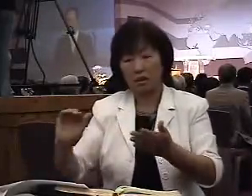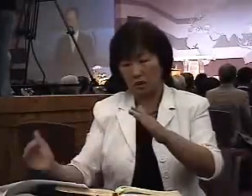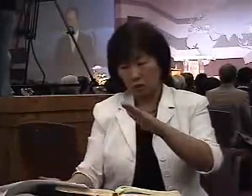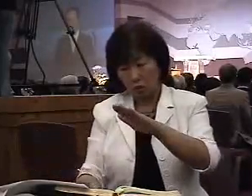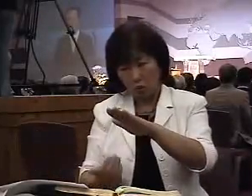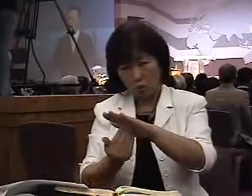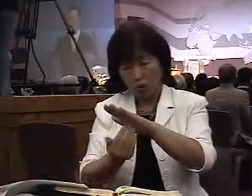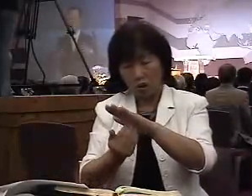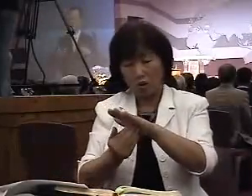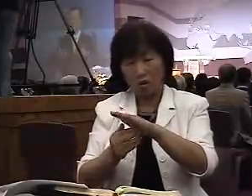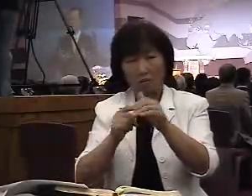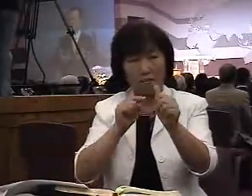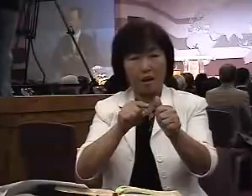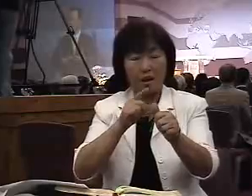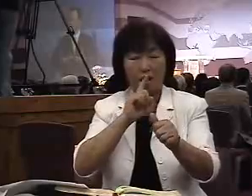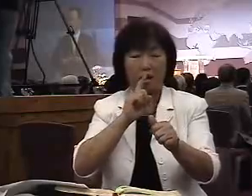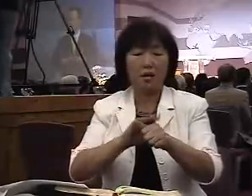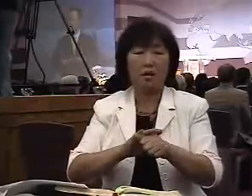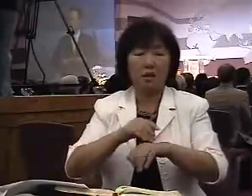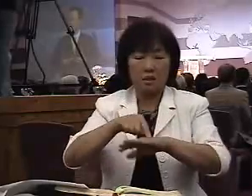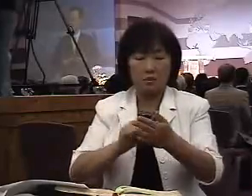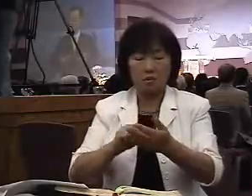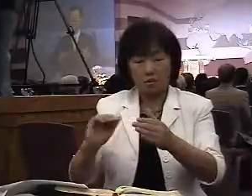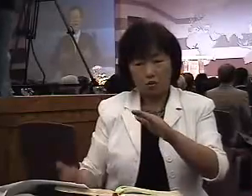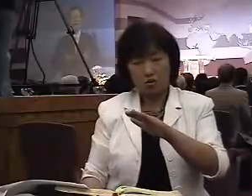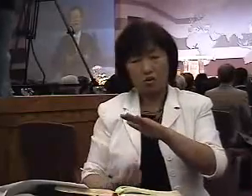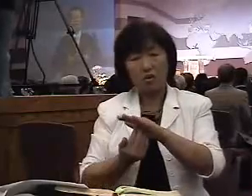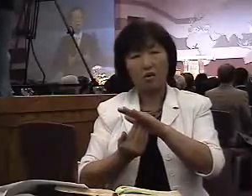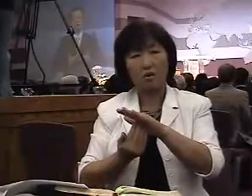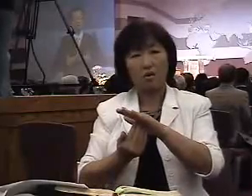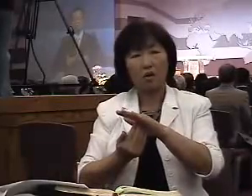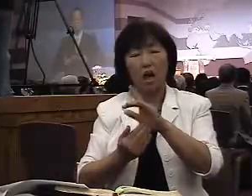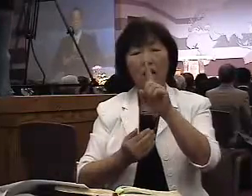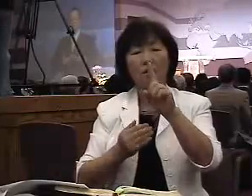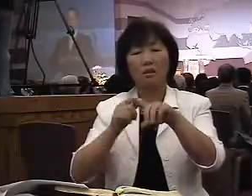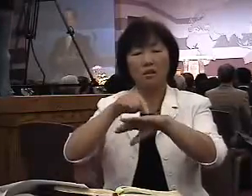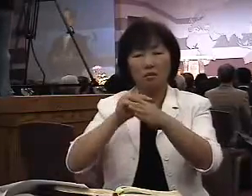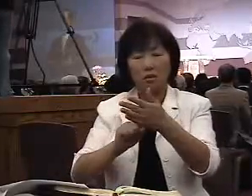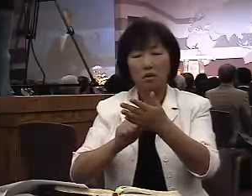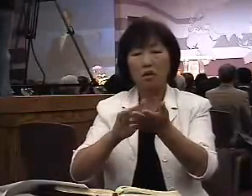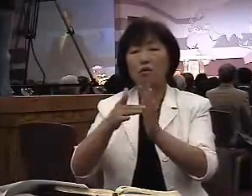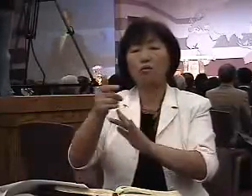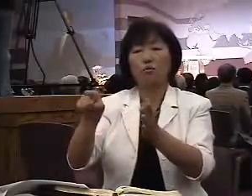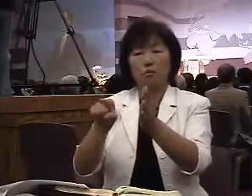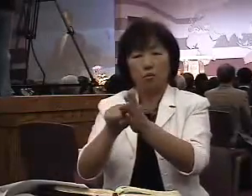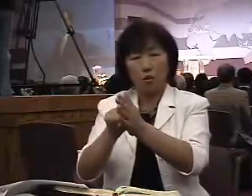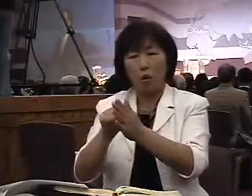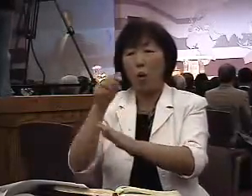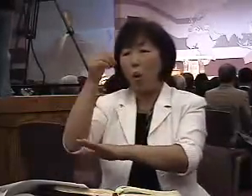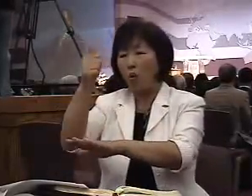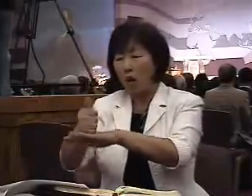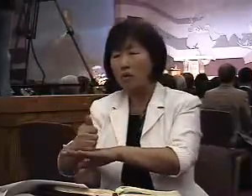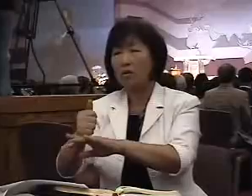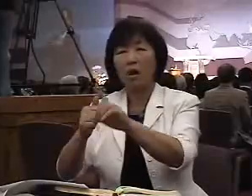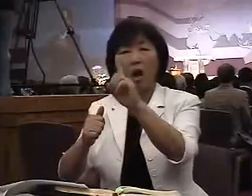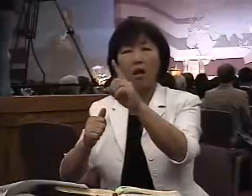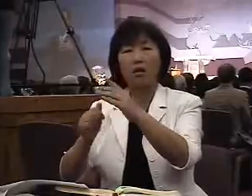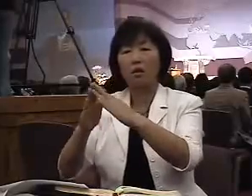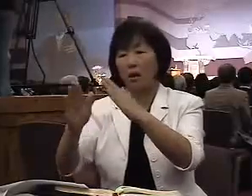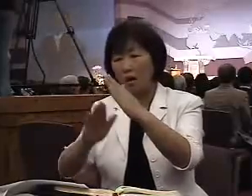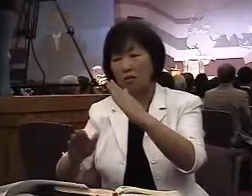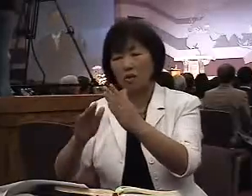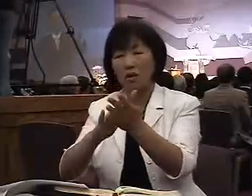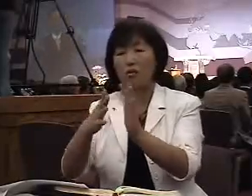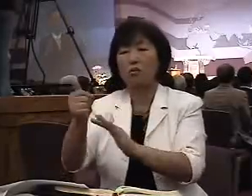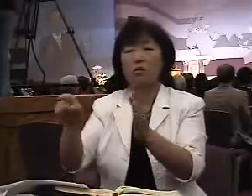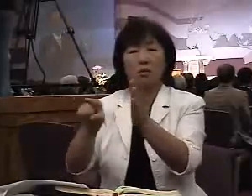것이에요. 이것은 우리 심령에서 이루어지면서 한 심령이 예수님을 믿어 이제는 나중에는 한 가정이 예수님을